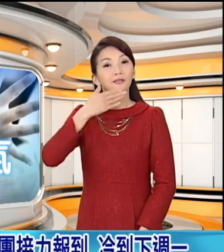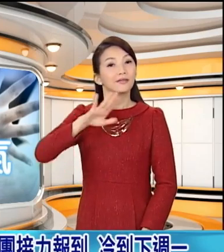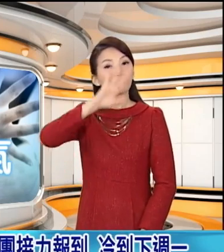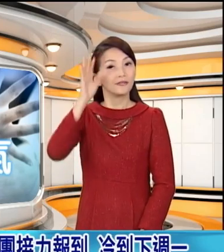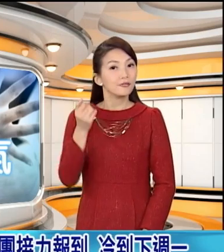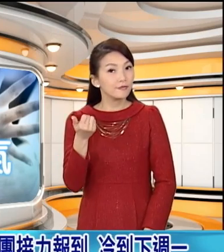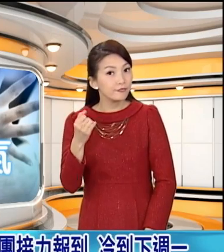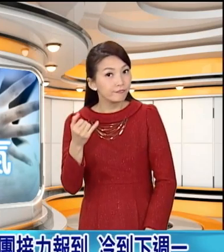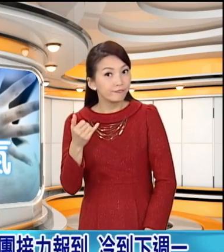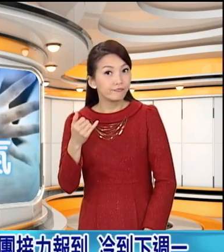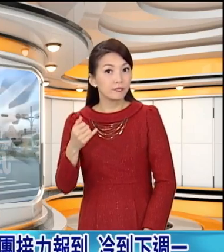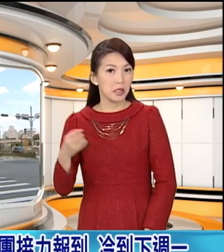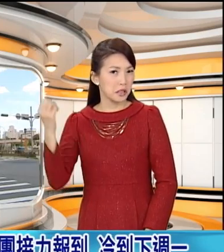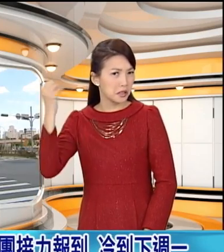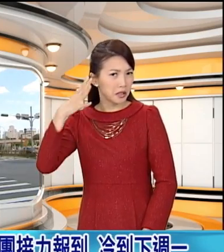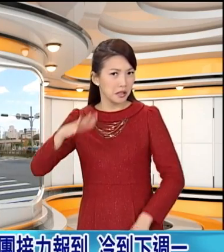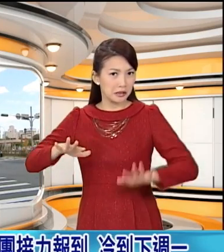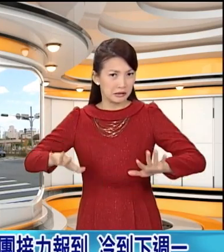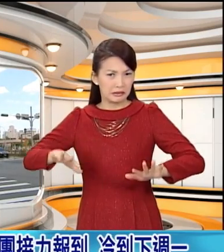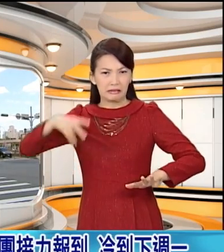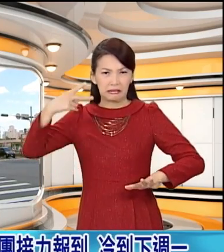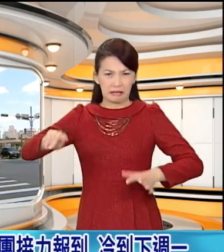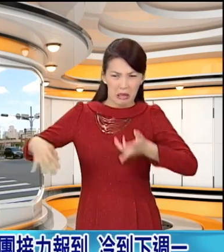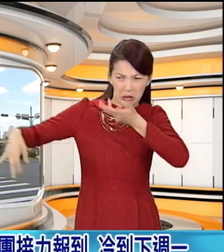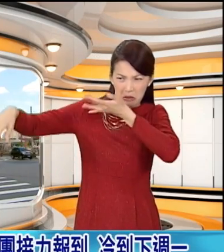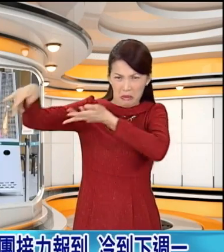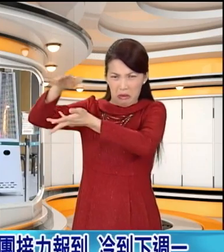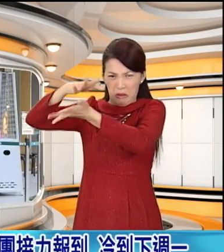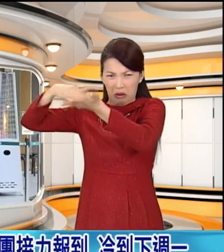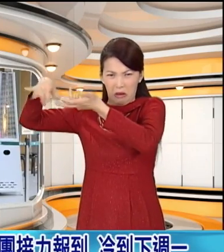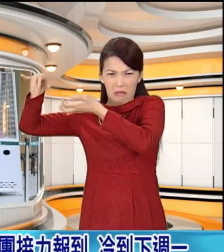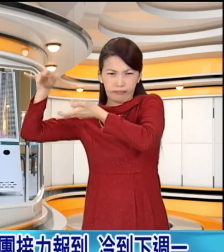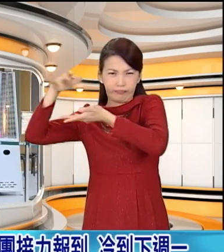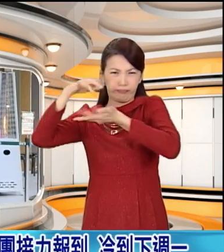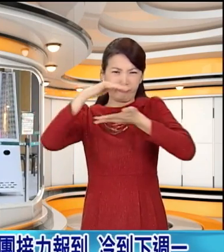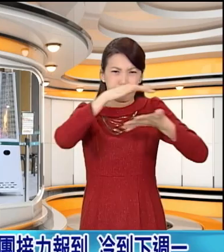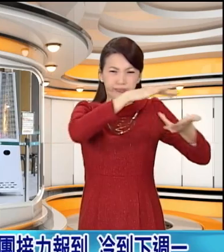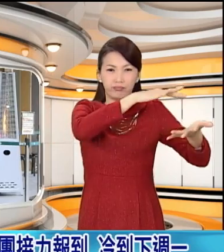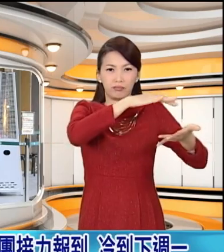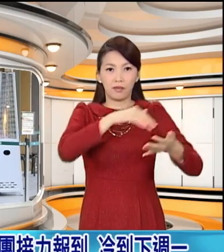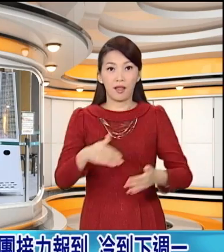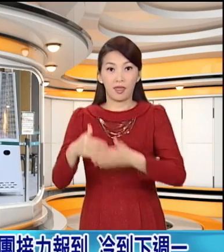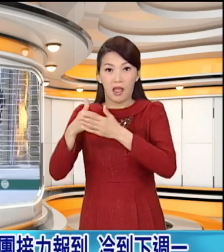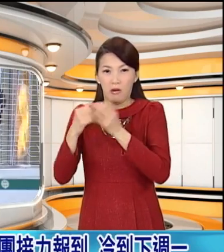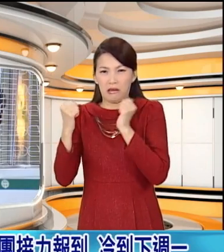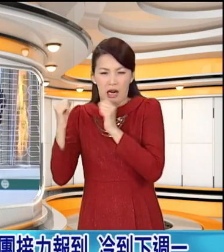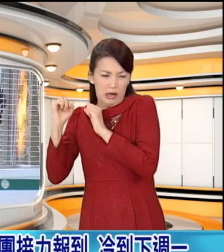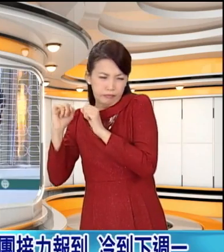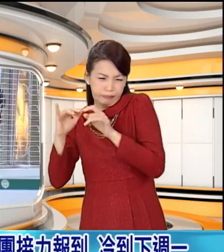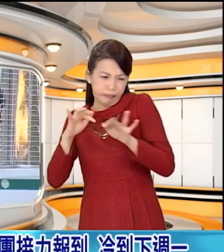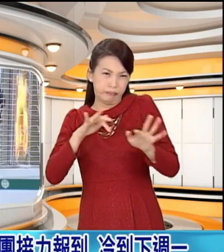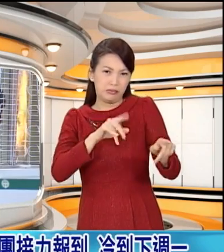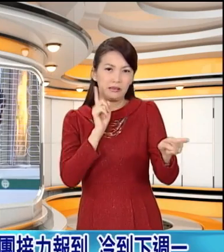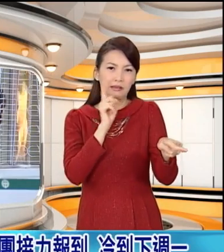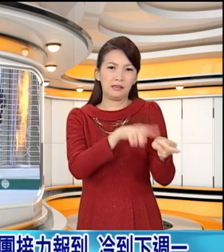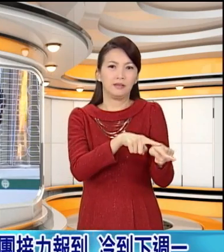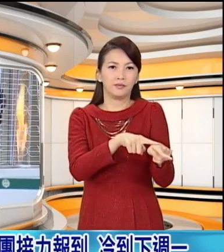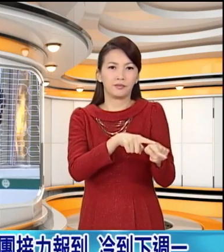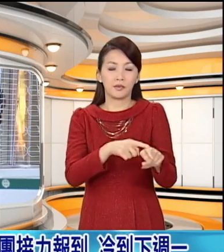来掌握天气。今天又有另外一波的封面报道，紧接着还有大陆冷气团，因此天